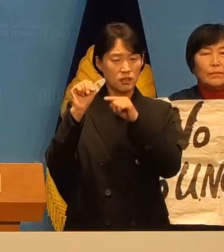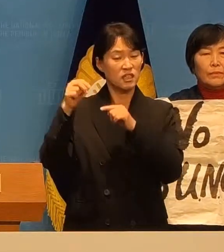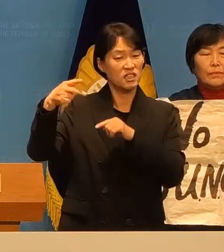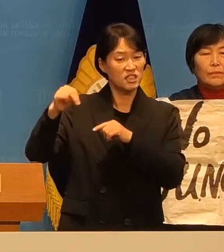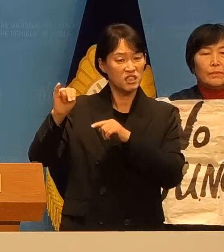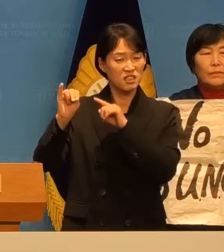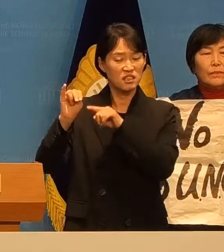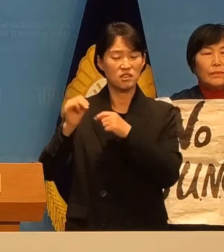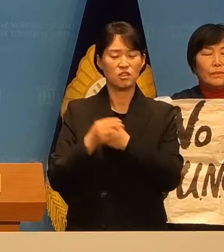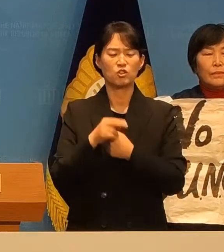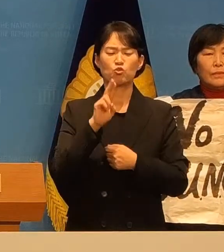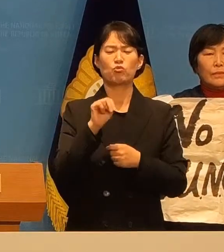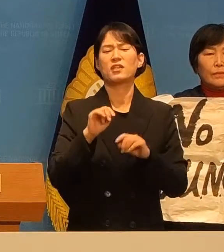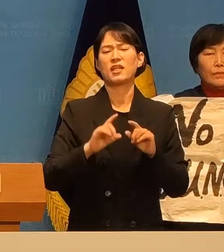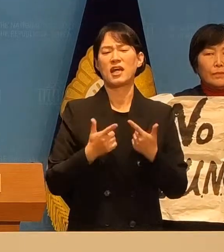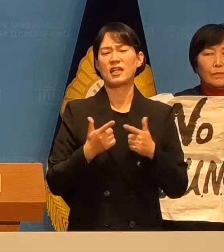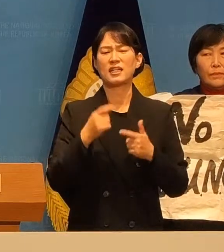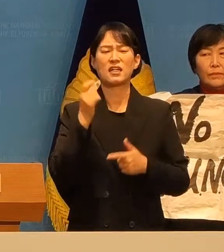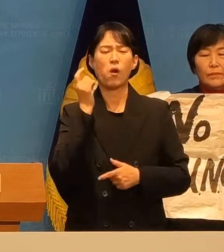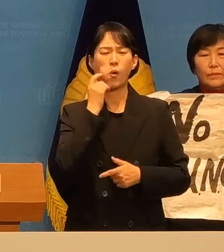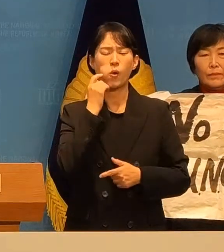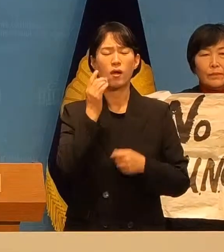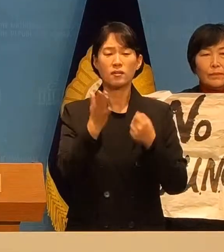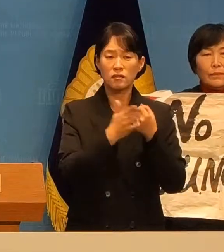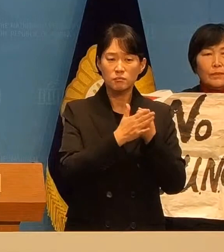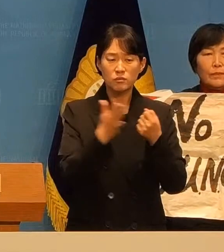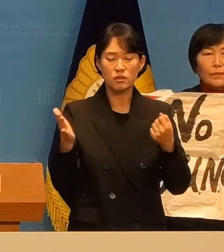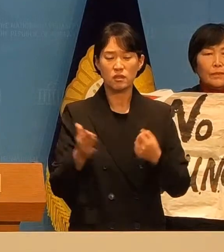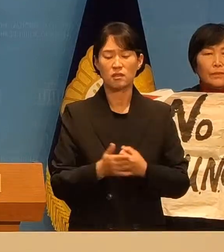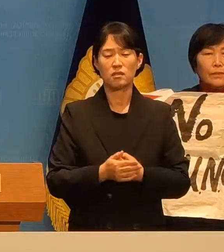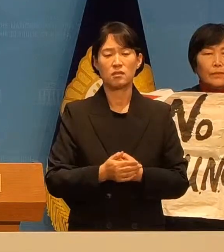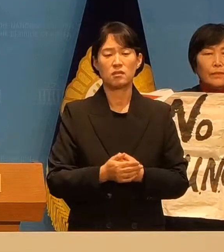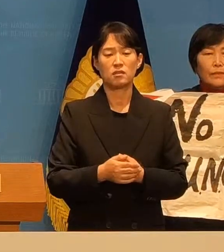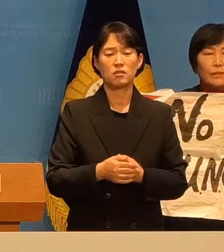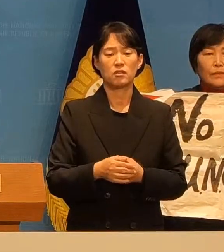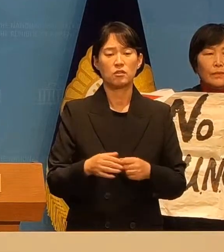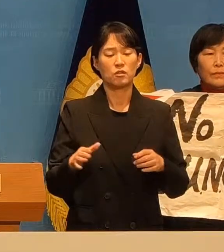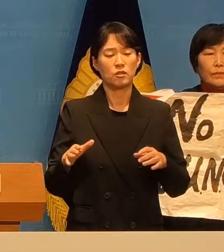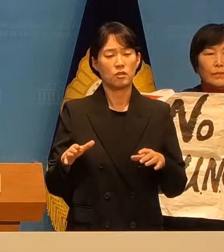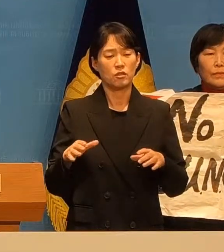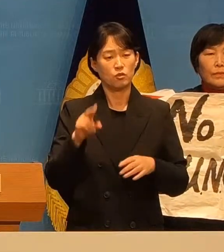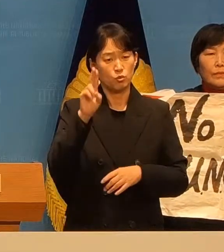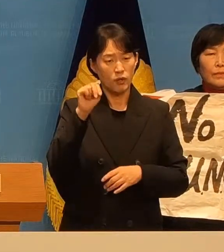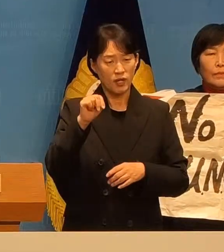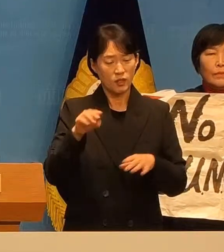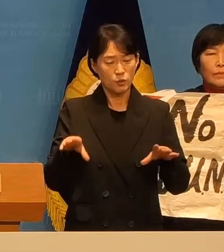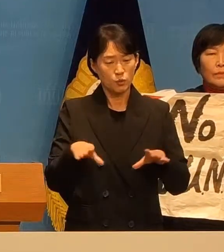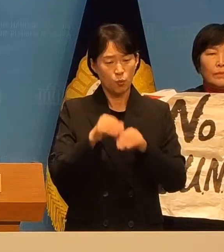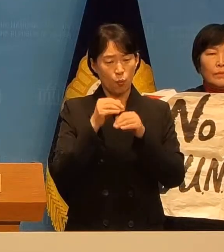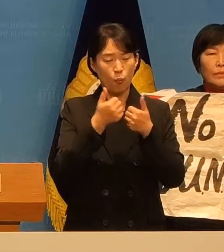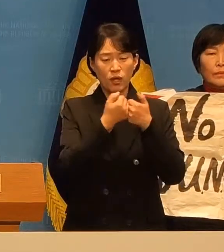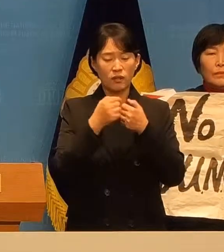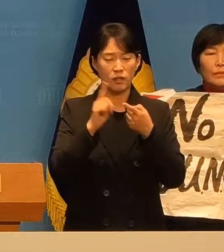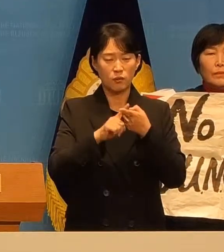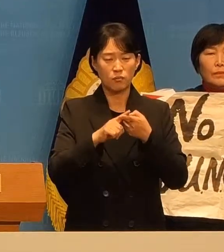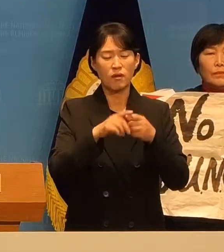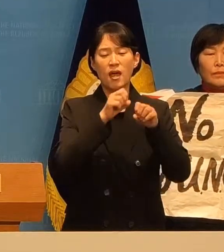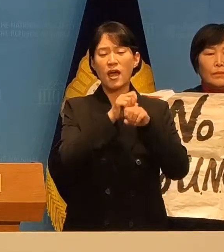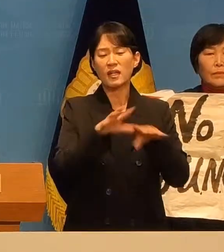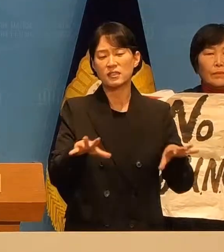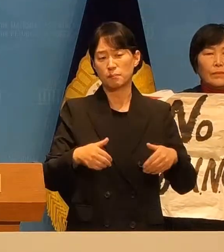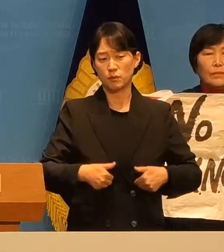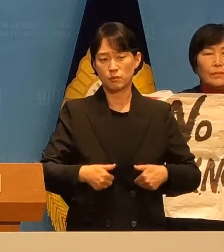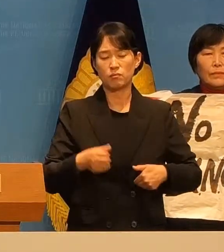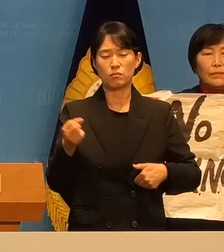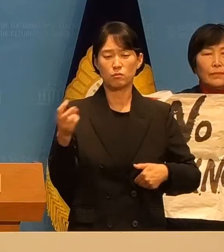UNC는 유엔이 아닌 가짜이기 때문에 유엔 총회 결의대로 해체돼야 된다는 거고, 두 번째는